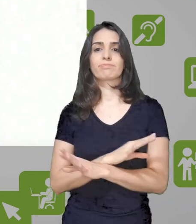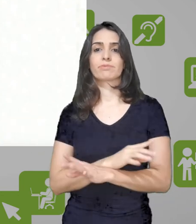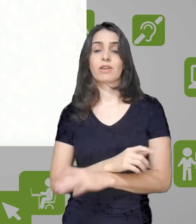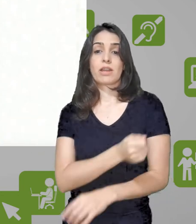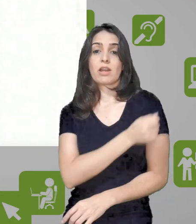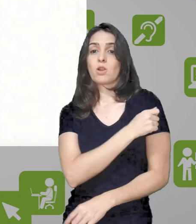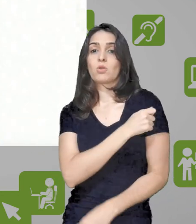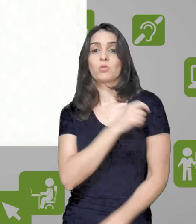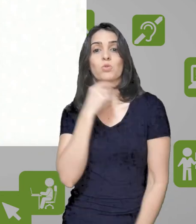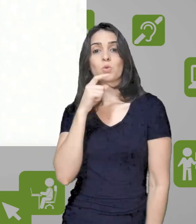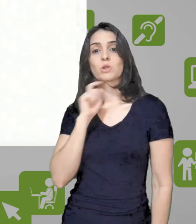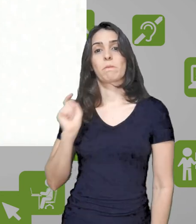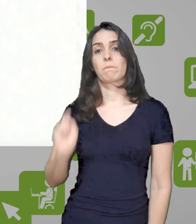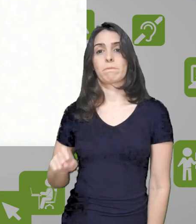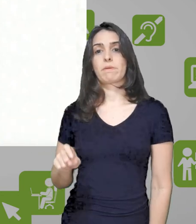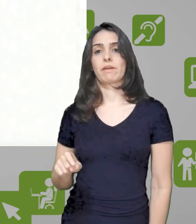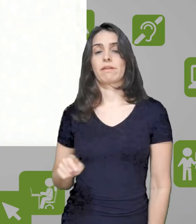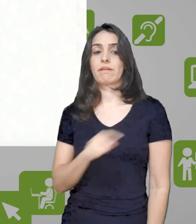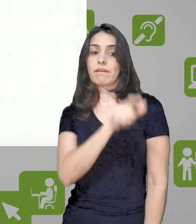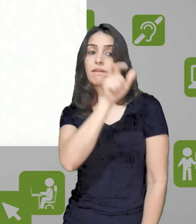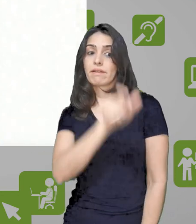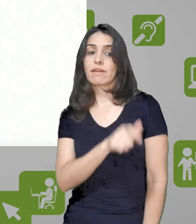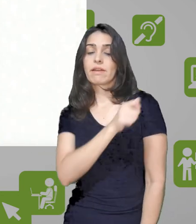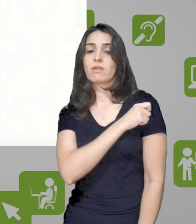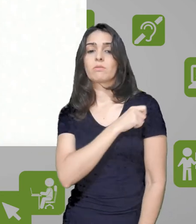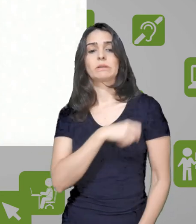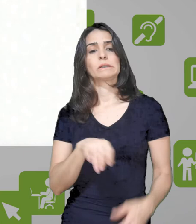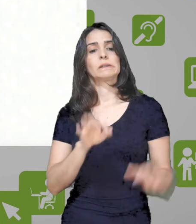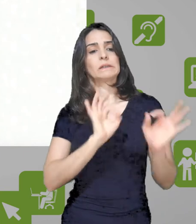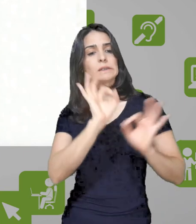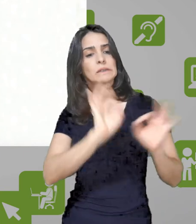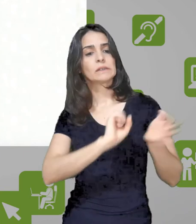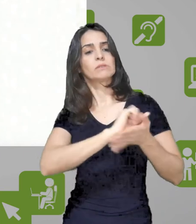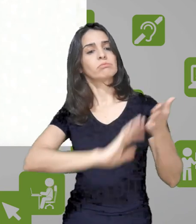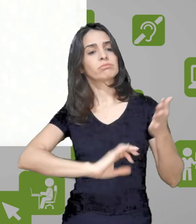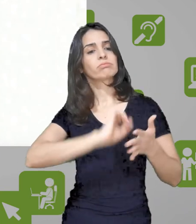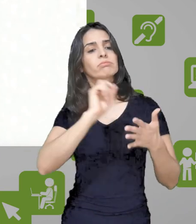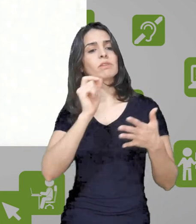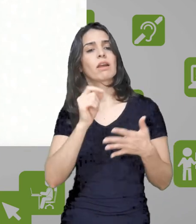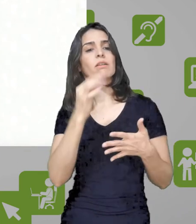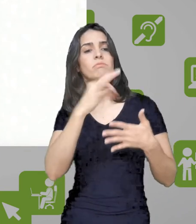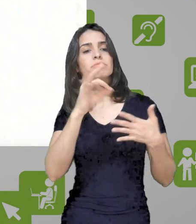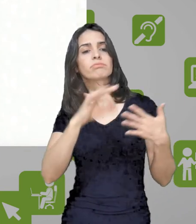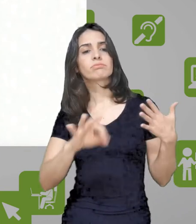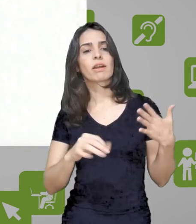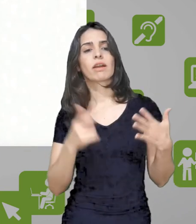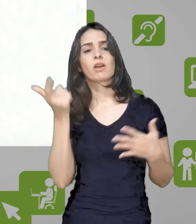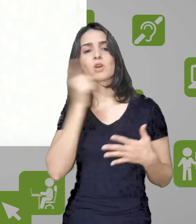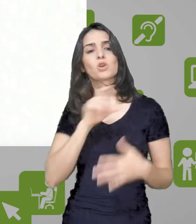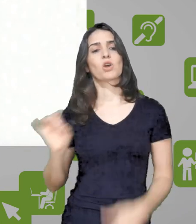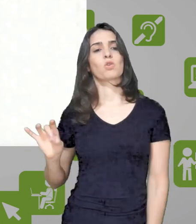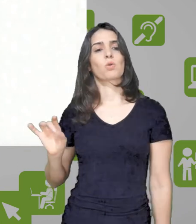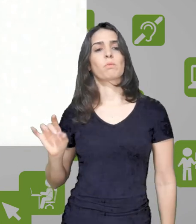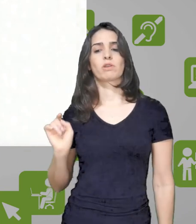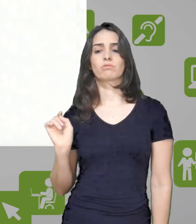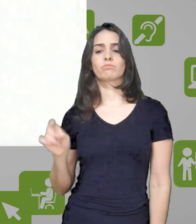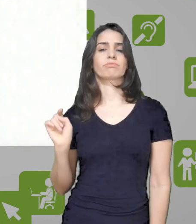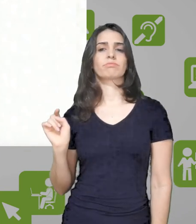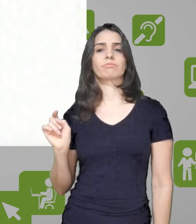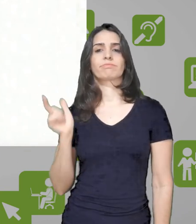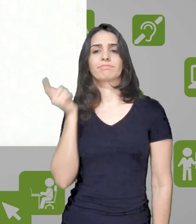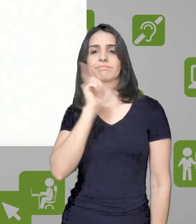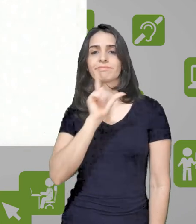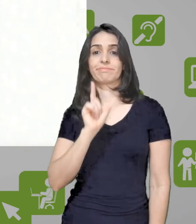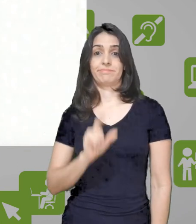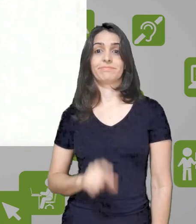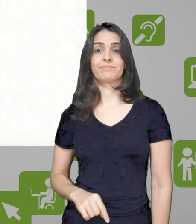caixinha sólida que você já viu lá no início, que aparece automaticamente quando eu ativo a conclusão no curso, e